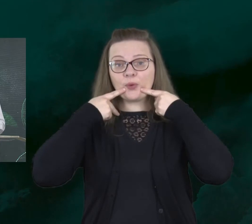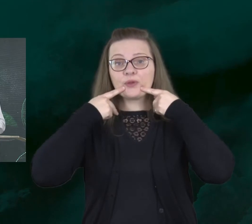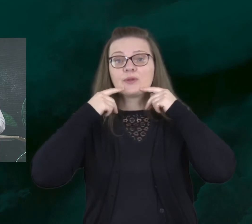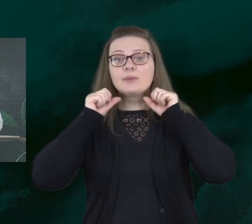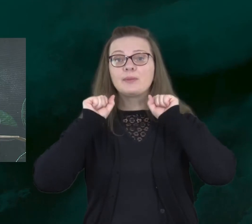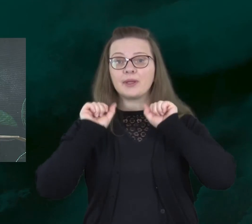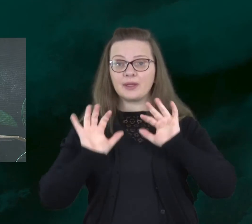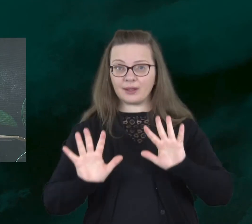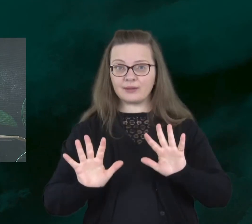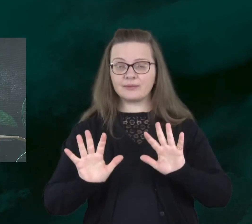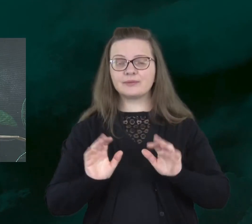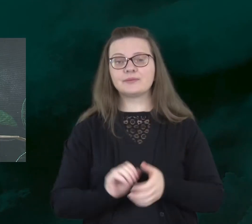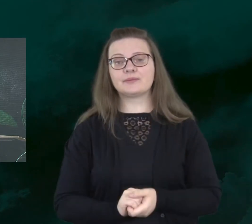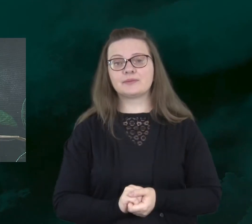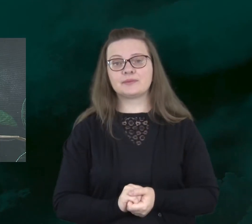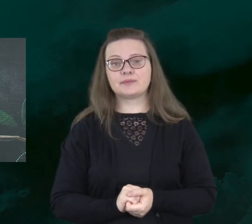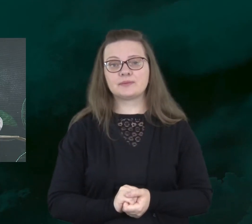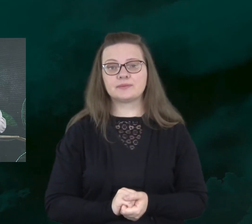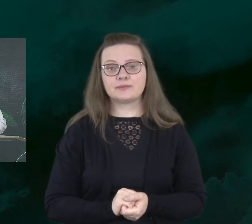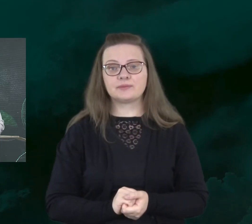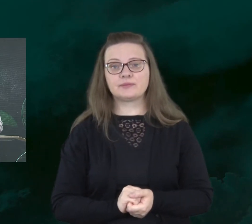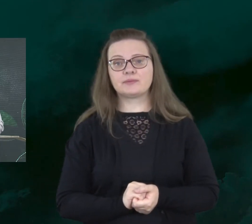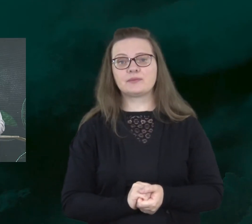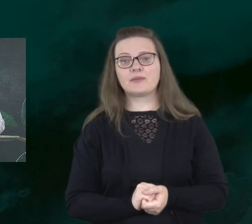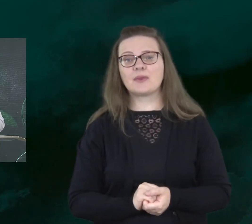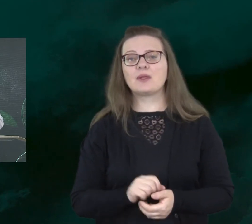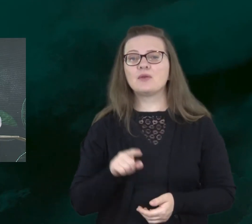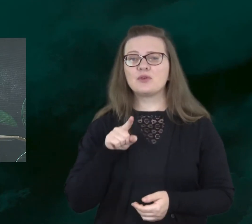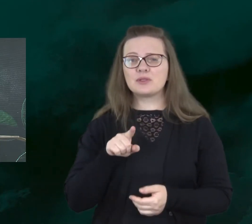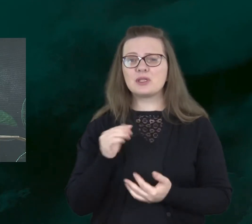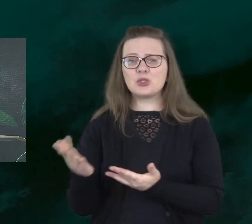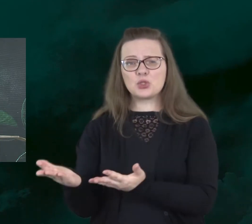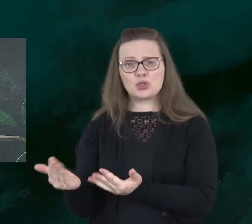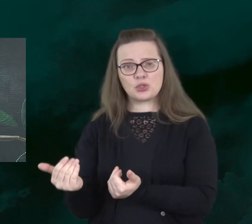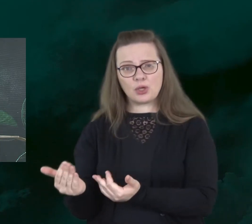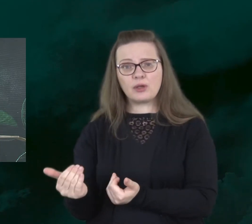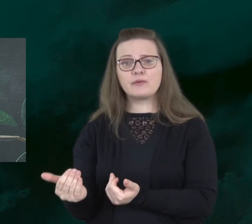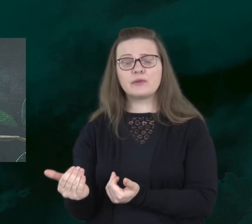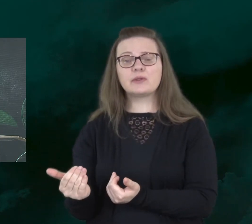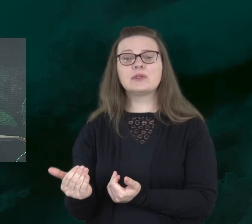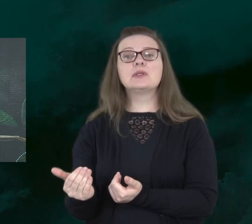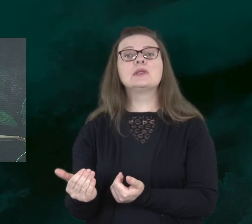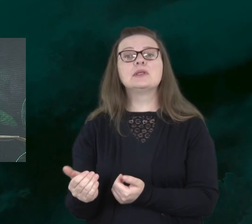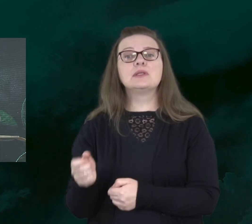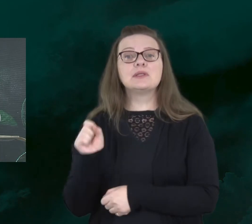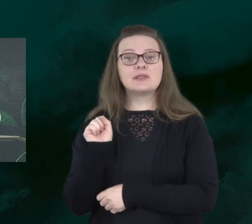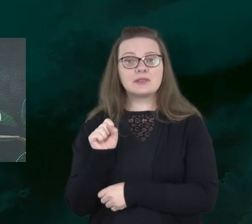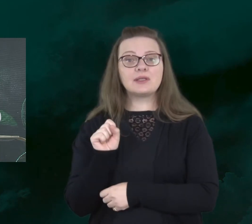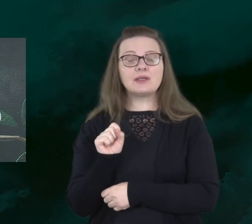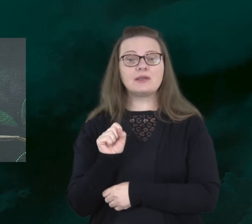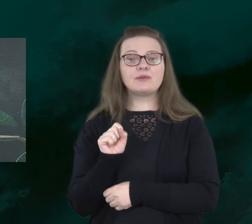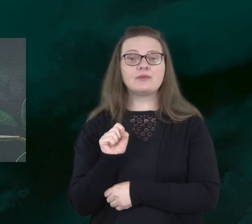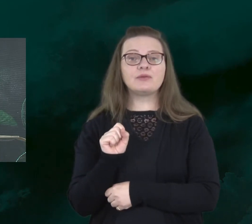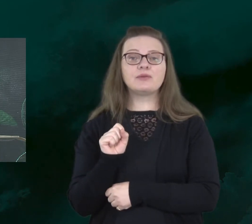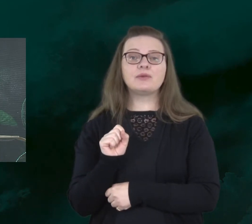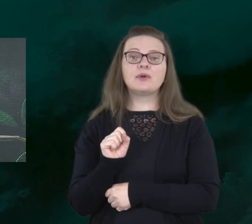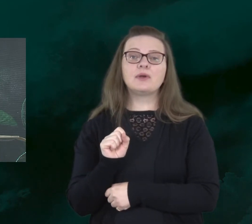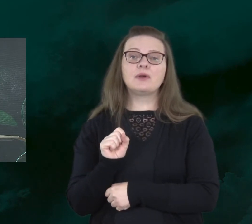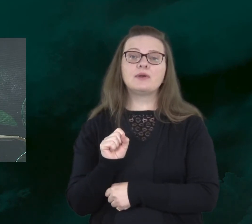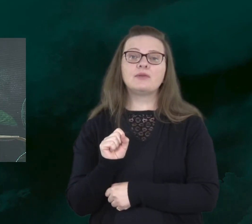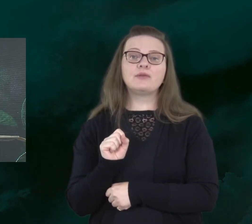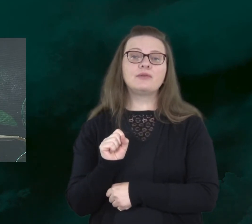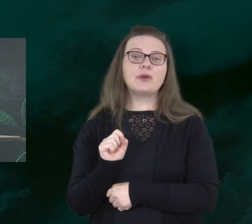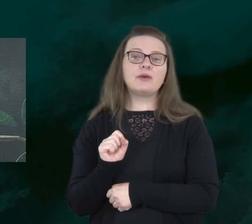disse: vocês não são apenas, né, vocês vão fazer parte, vocês vão formar um PAC,